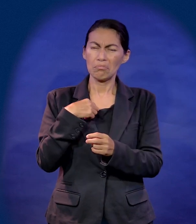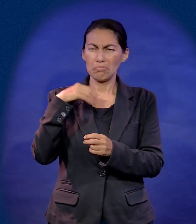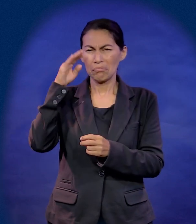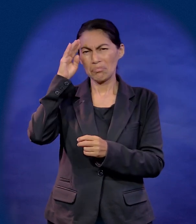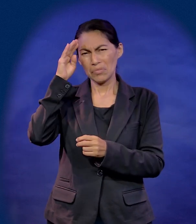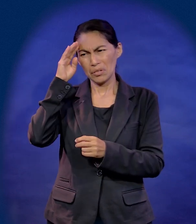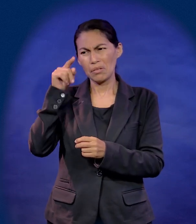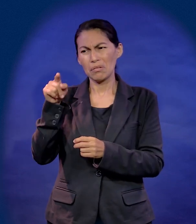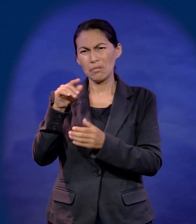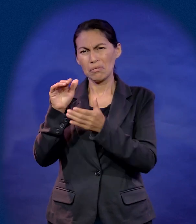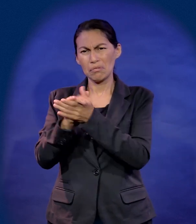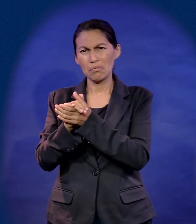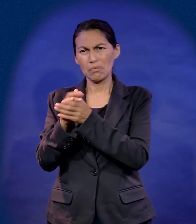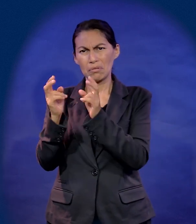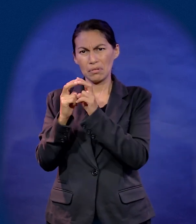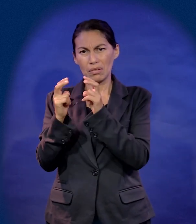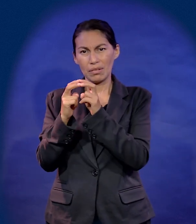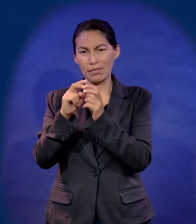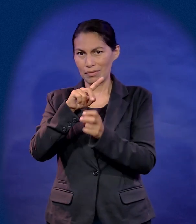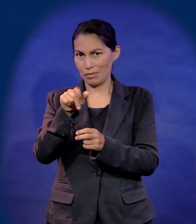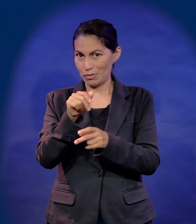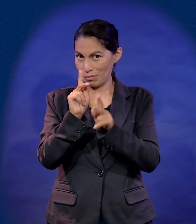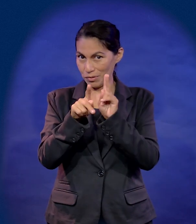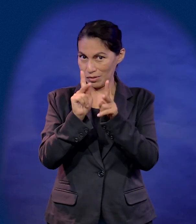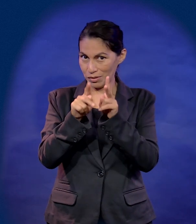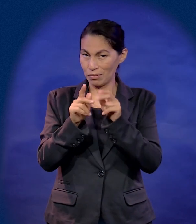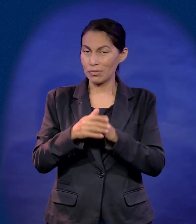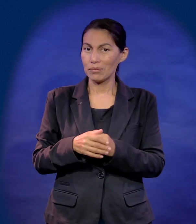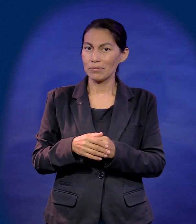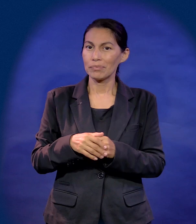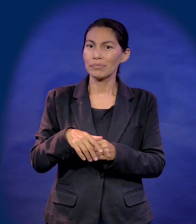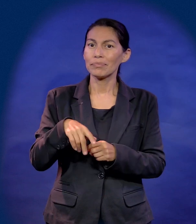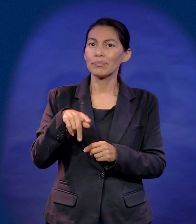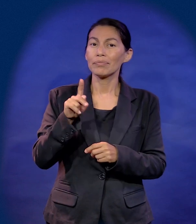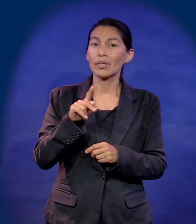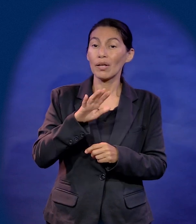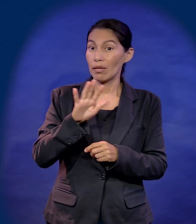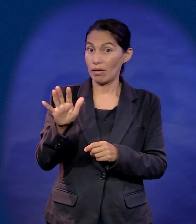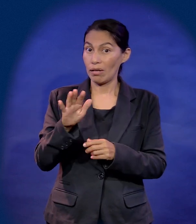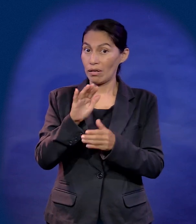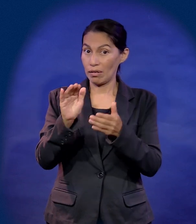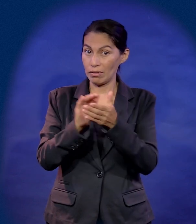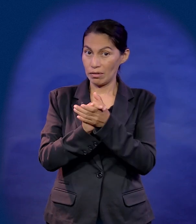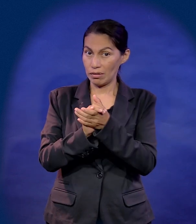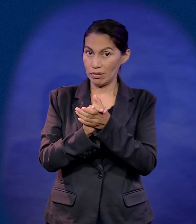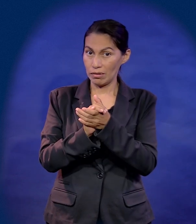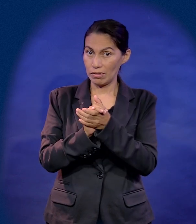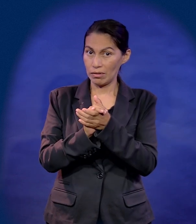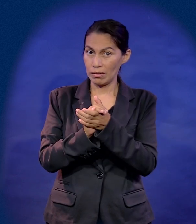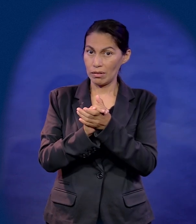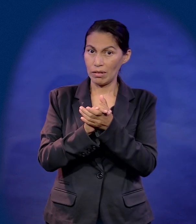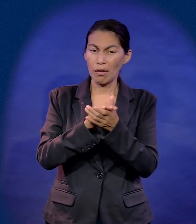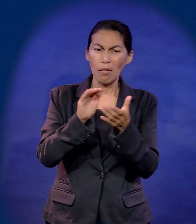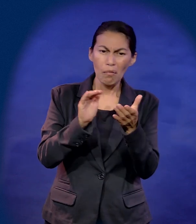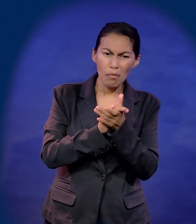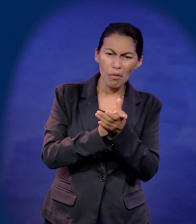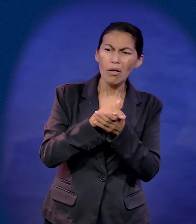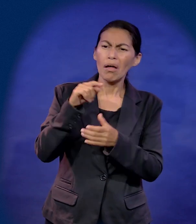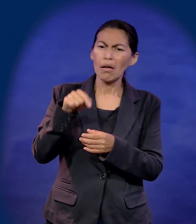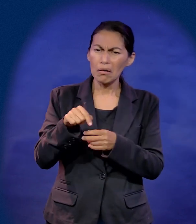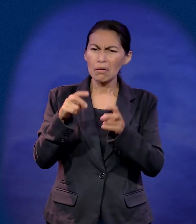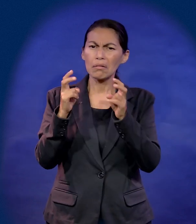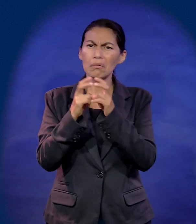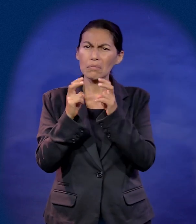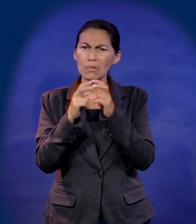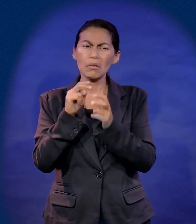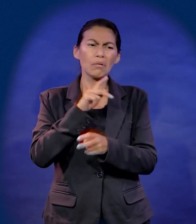Tampico y yo estaba mentalizado a eso. Otro día hablaremos de esa parte, pero cuando ya nos íbamos a